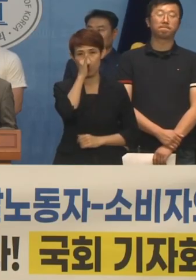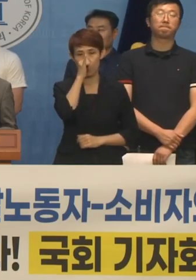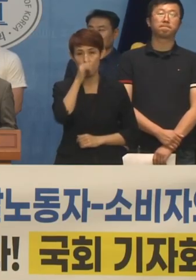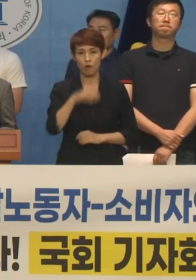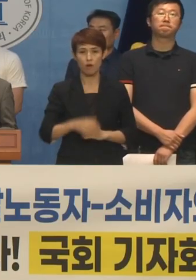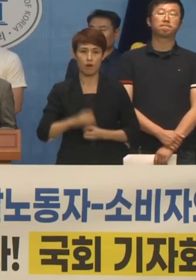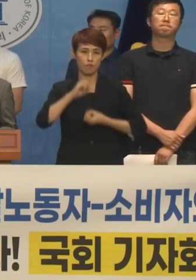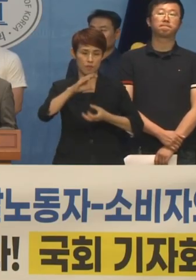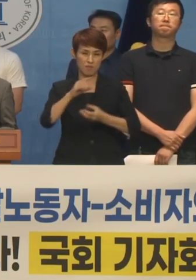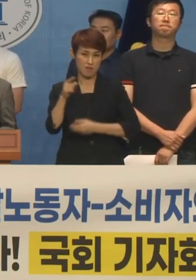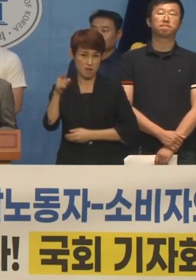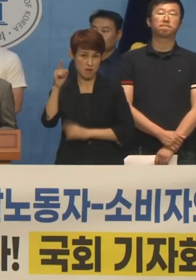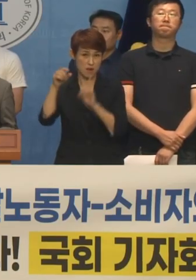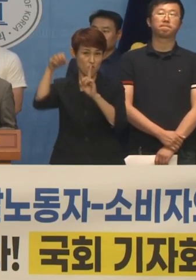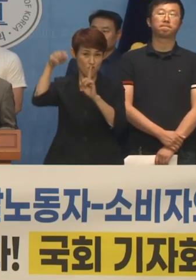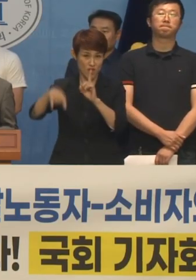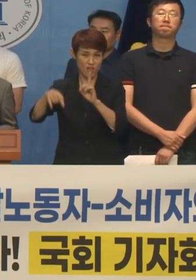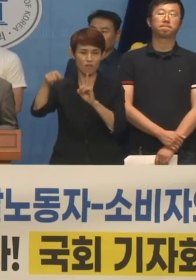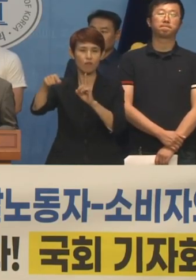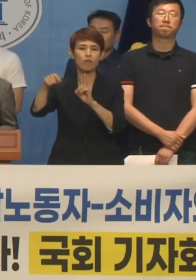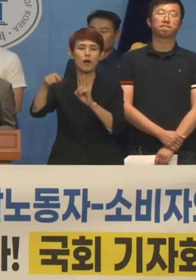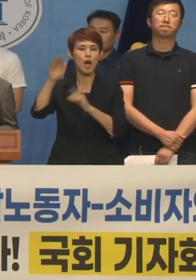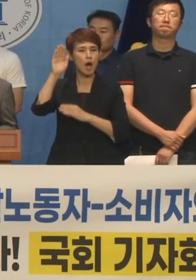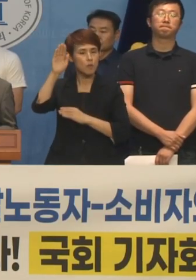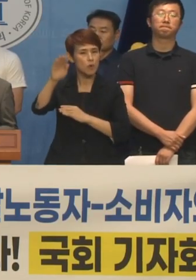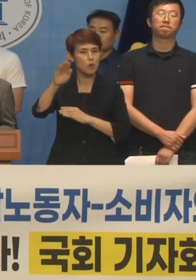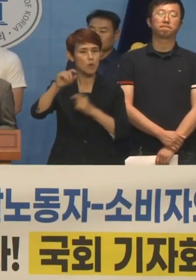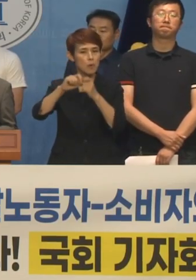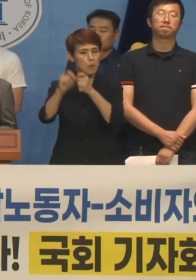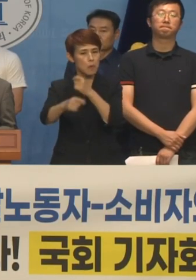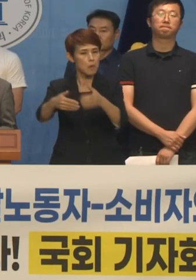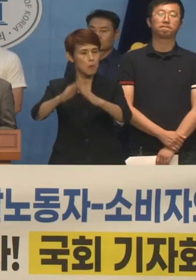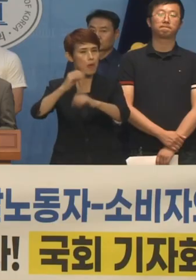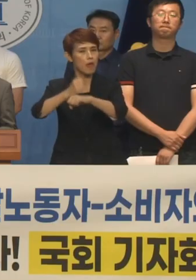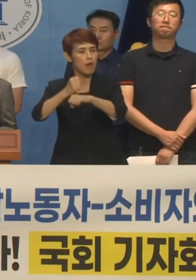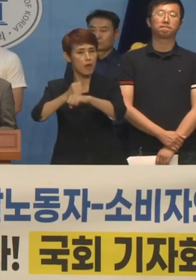배달의 민족도 최근 도입 움직임을 보이고 있습니다.